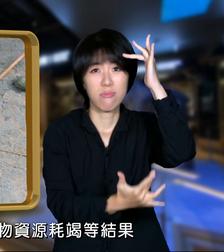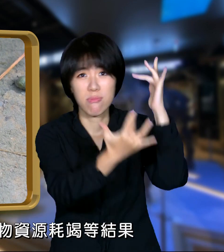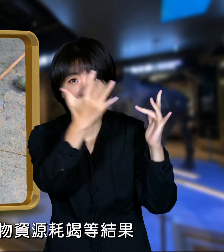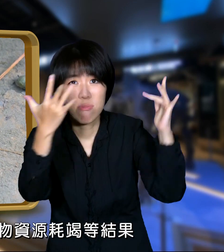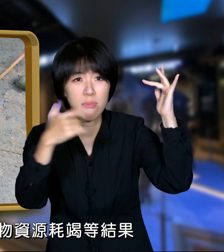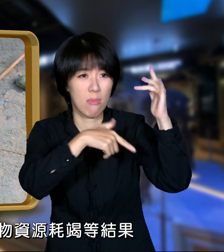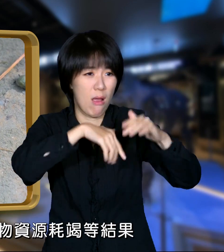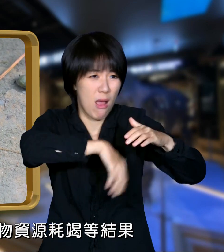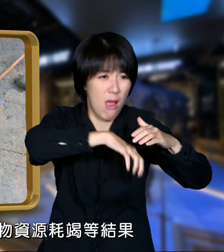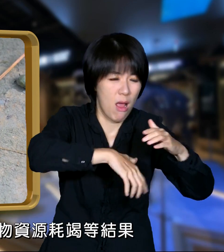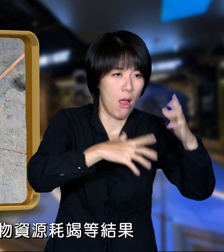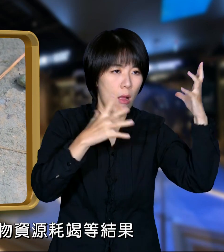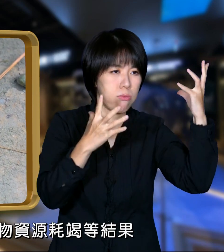竭等结果。